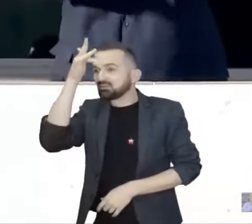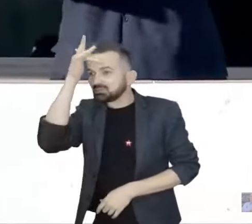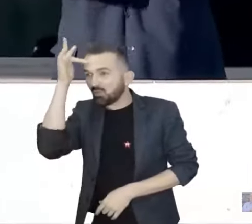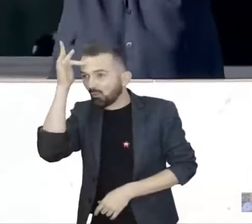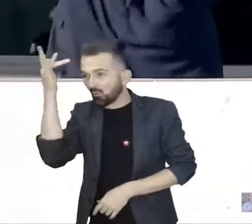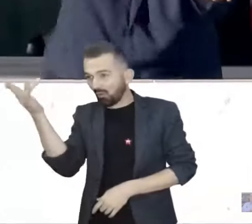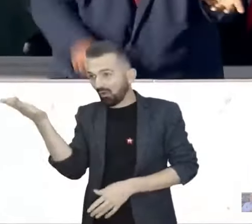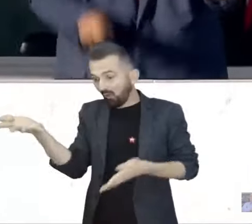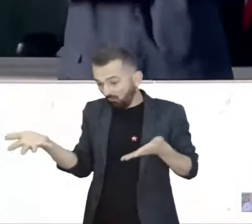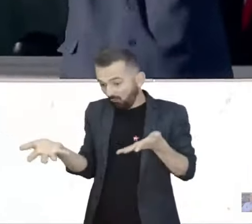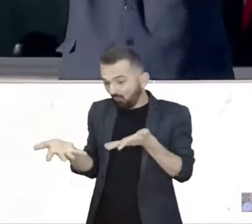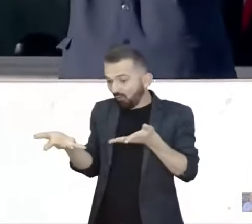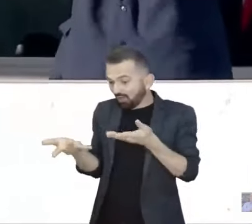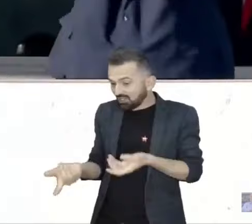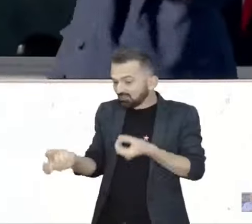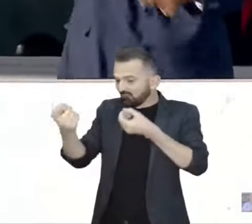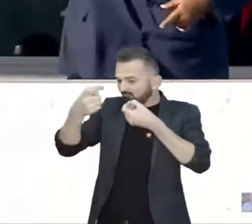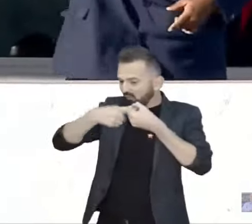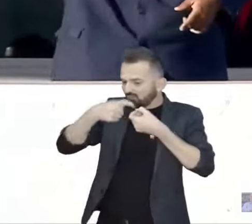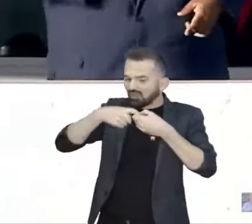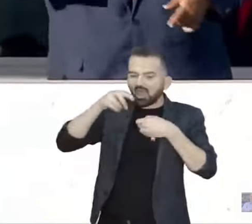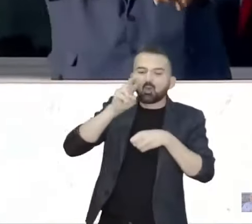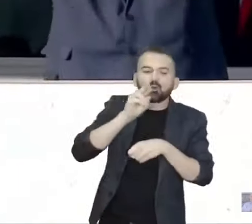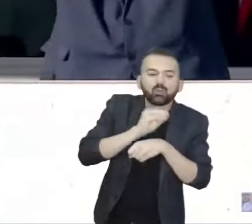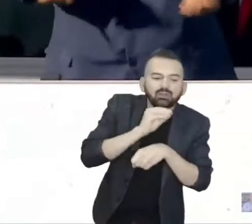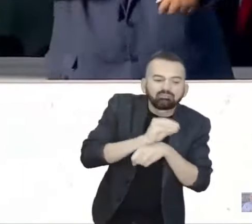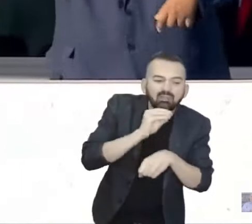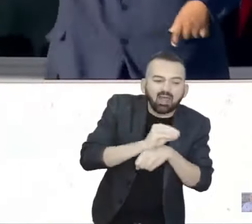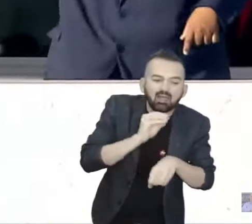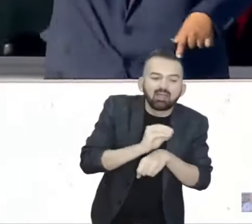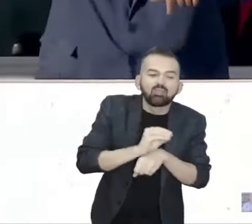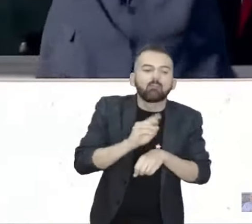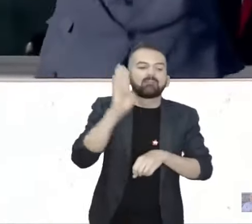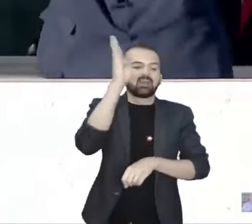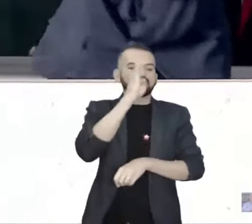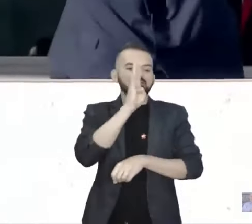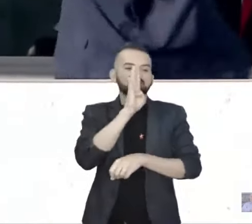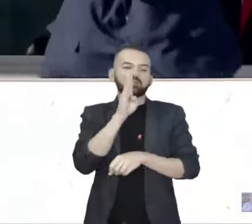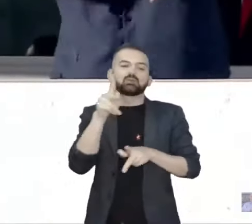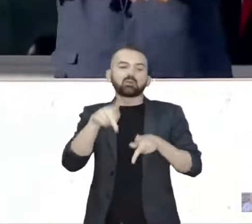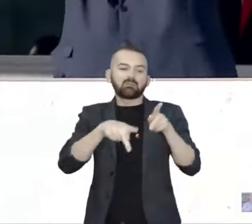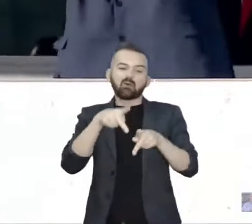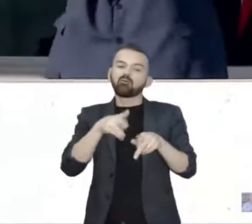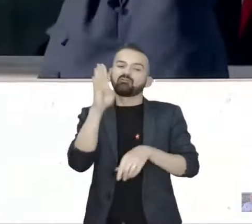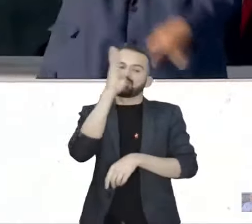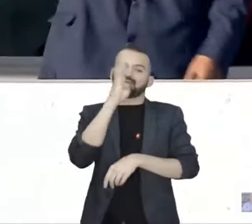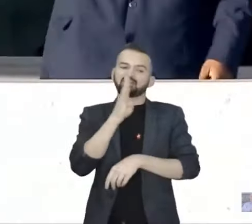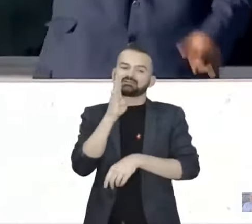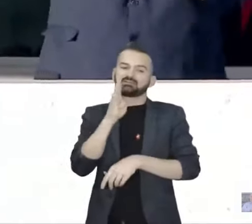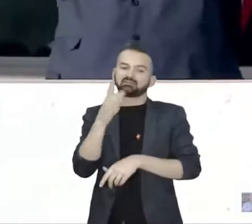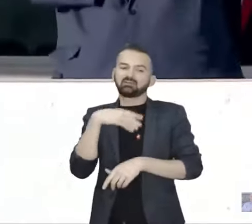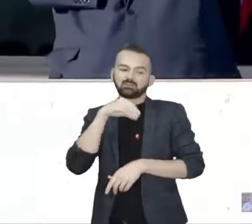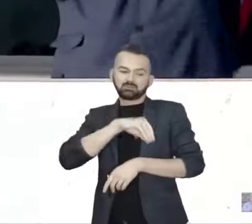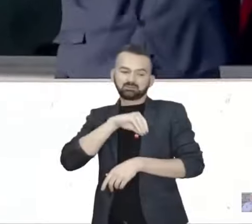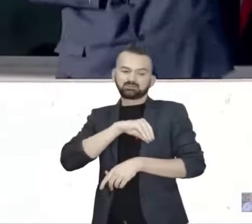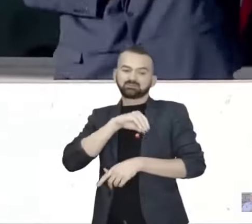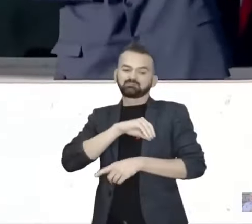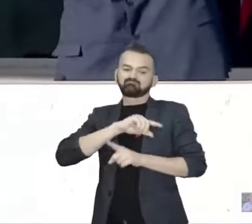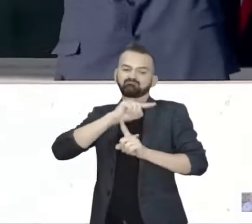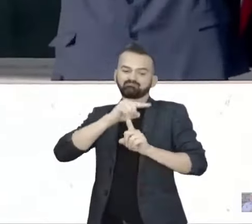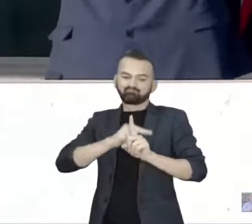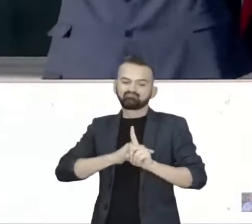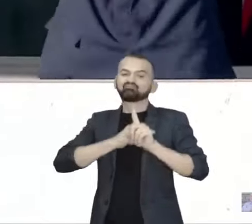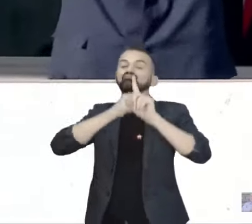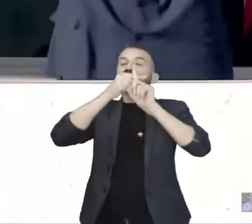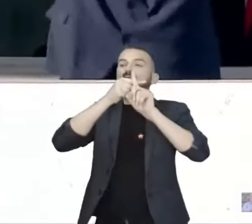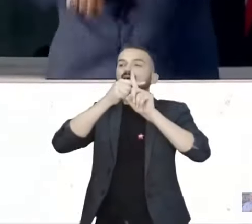voltar a cuidar do Brasil e do povo brasileiro, gerar empregos, reajustar o salário mínimo acima da inflação, baratear